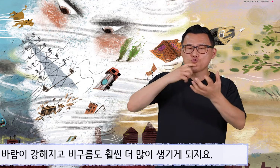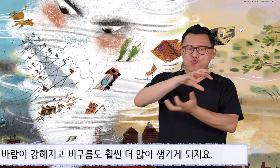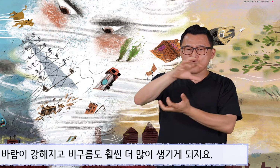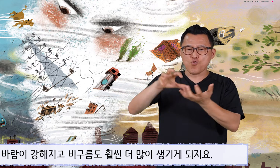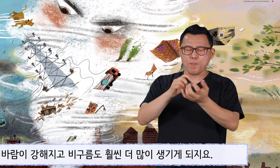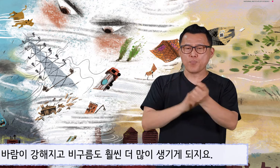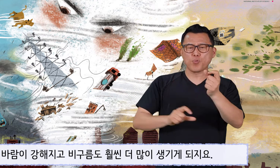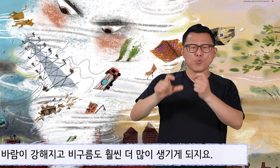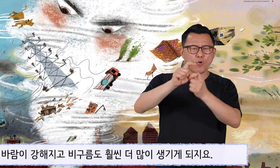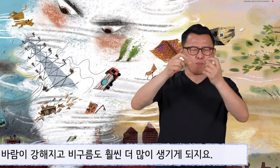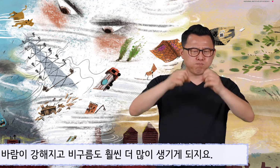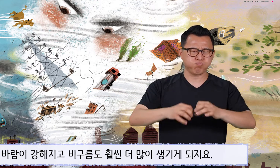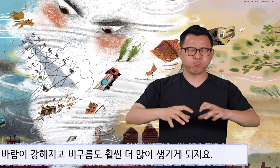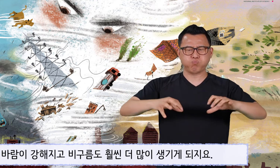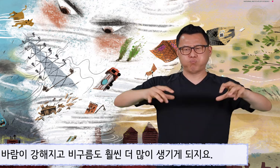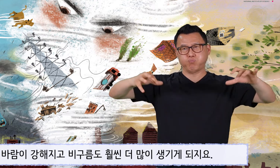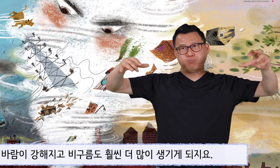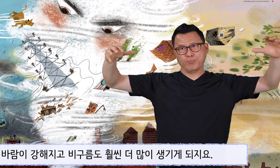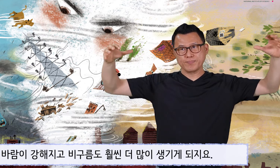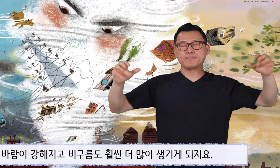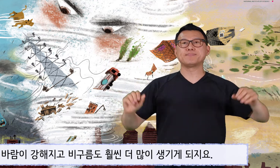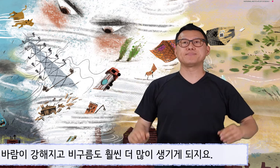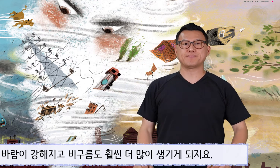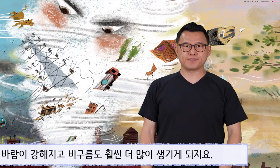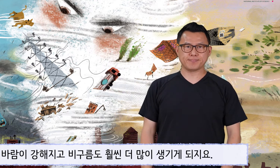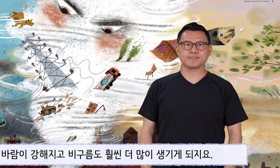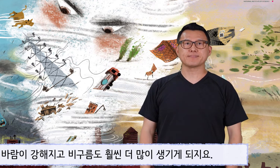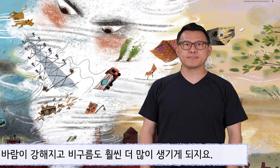비구름도 훨씬 더 많이 생기게 되지요.